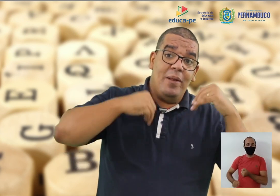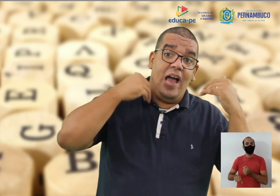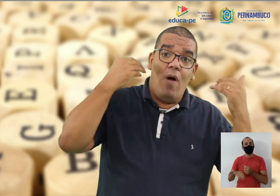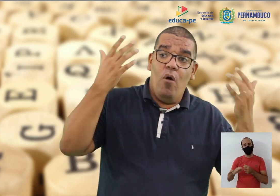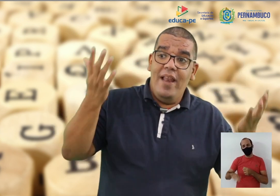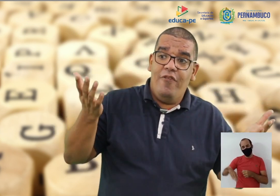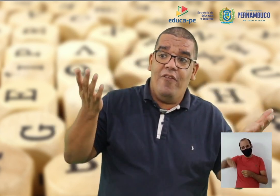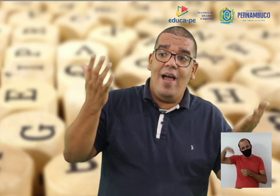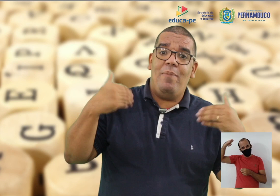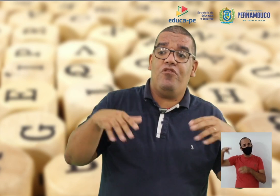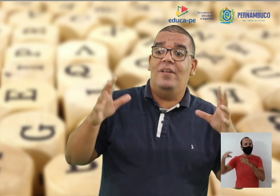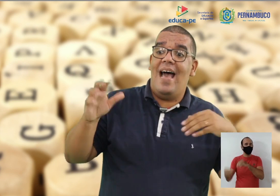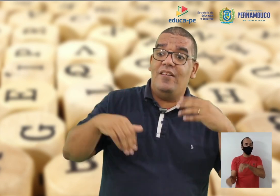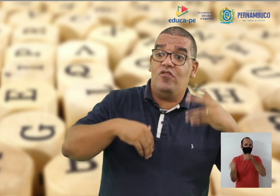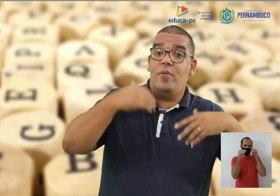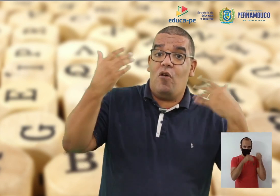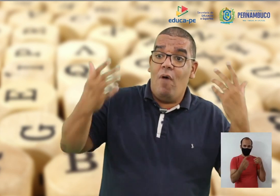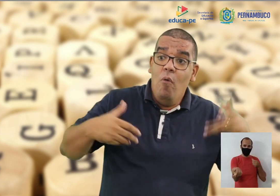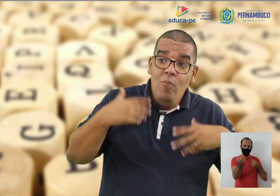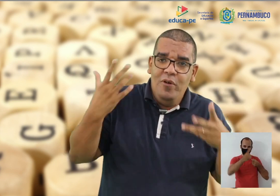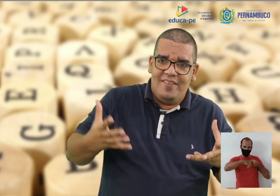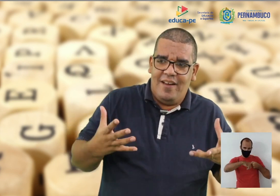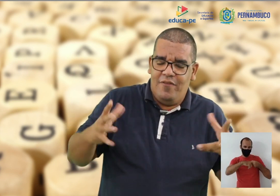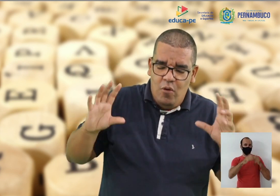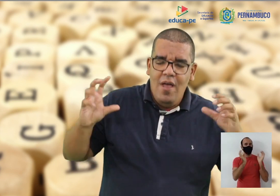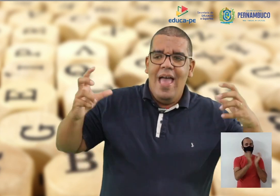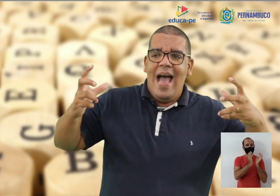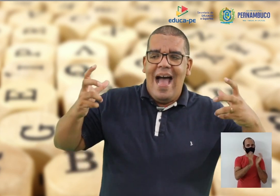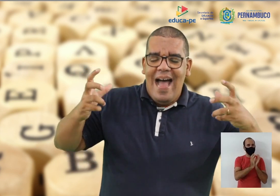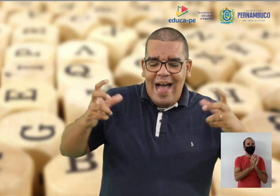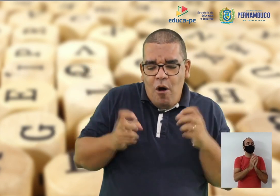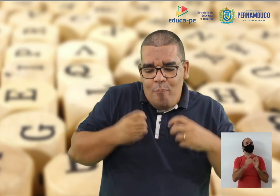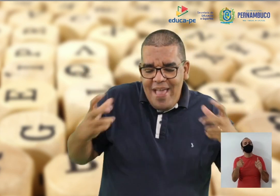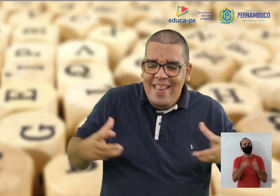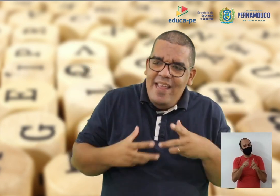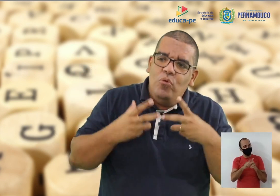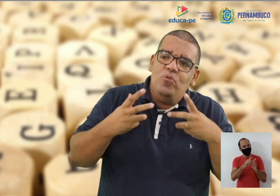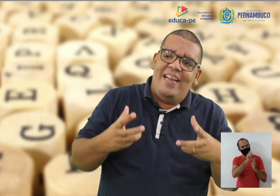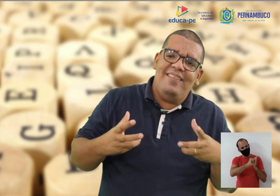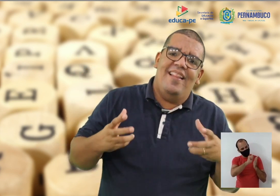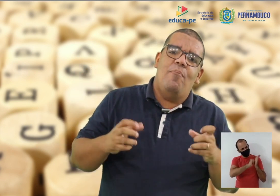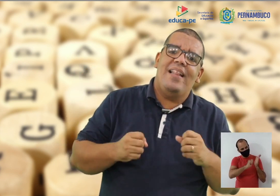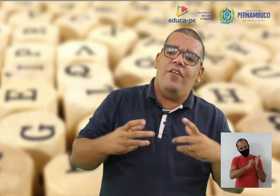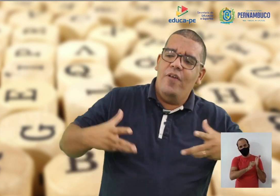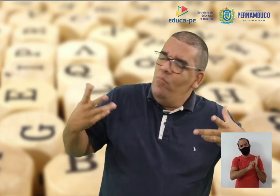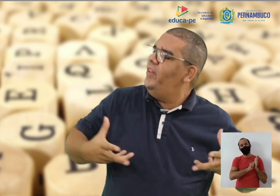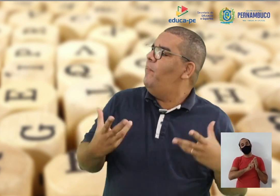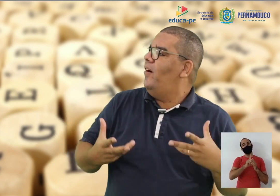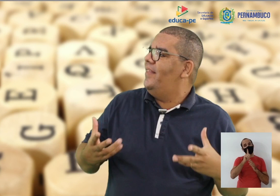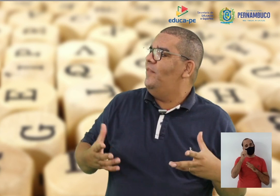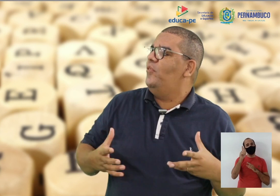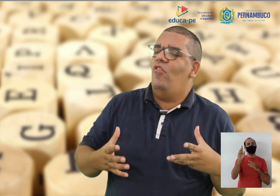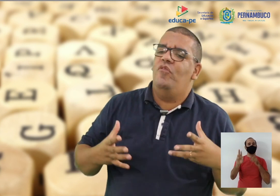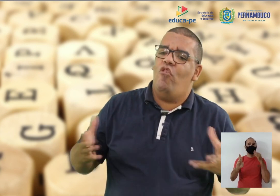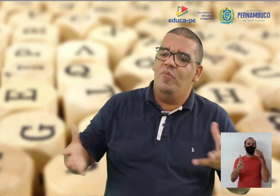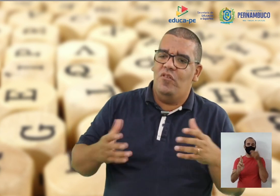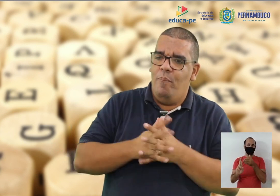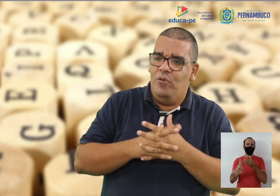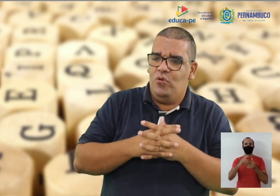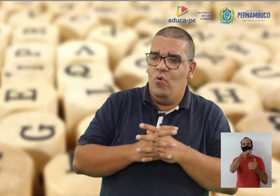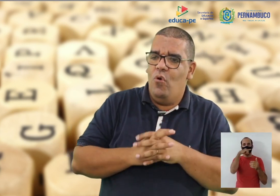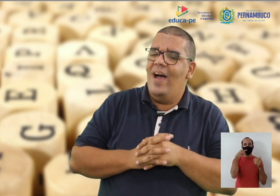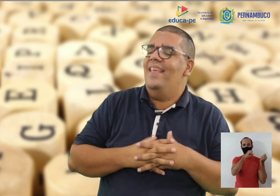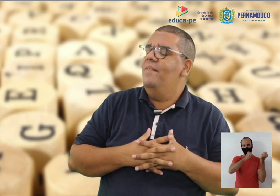cidade pela qual ele foi apaixonado e sobre a qual muito escreveu, o período em Nazaré da Mata foi muito importante, professor Robson, como o